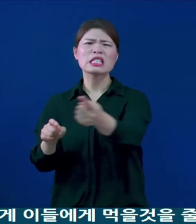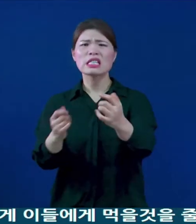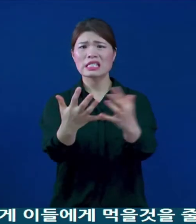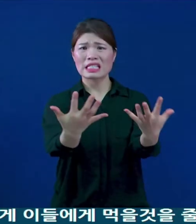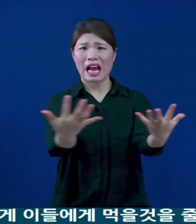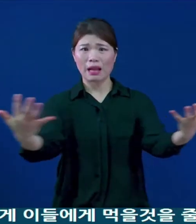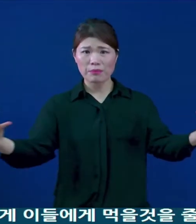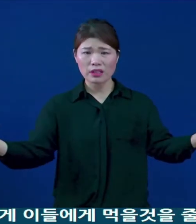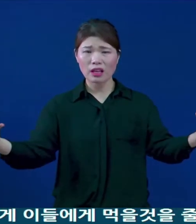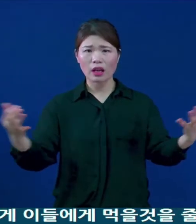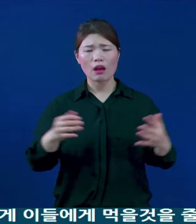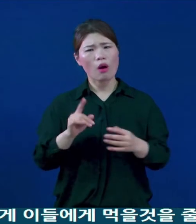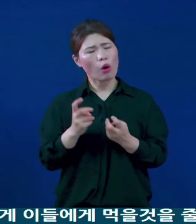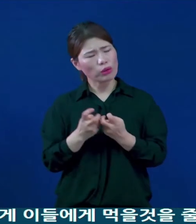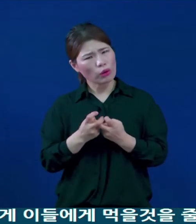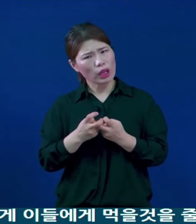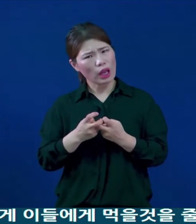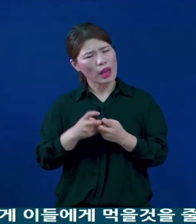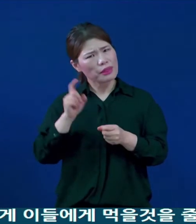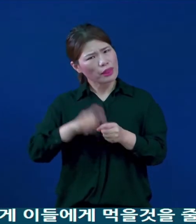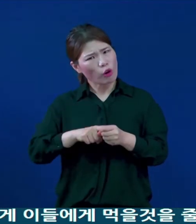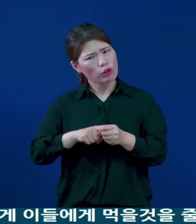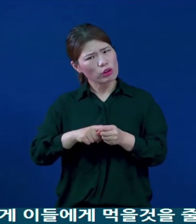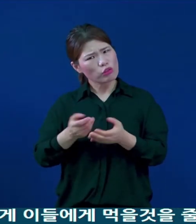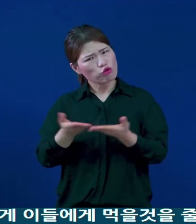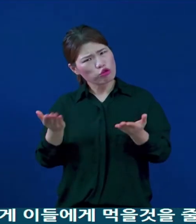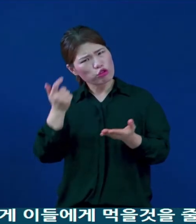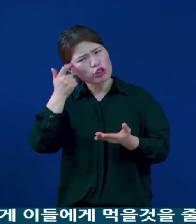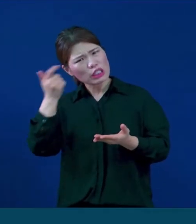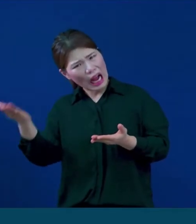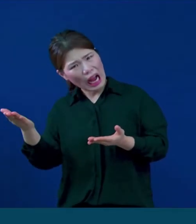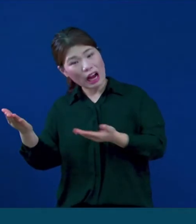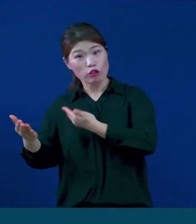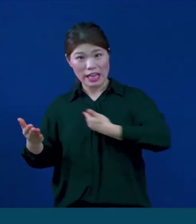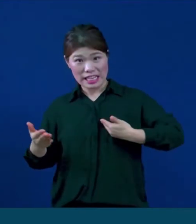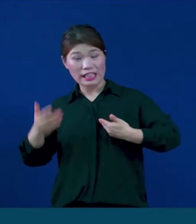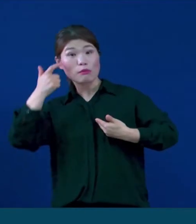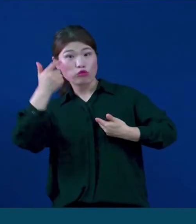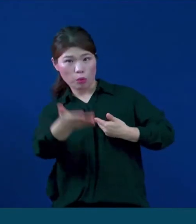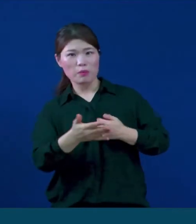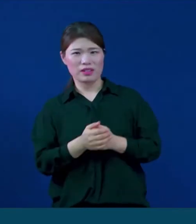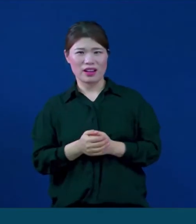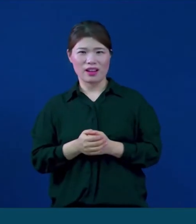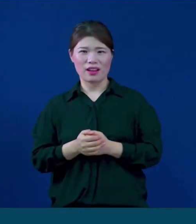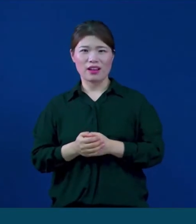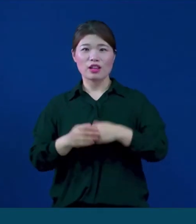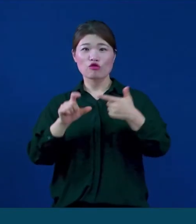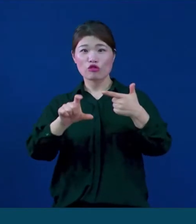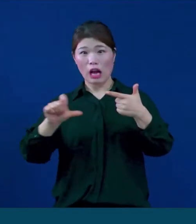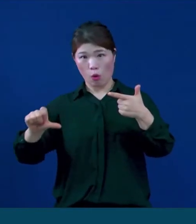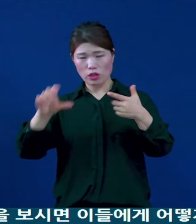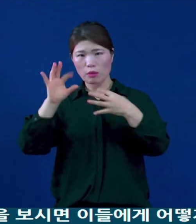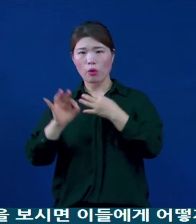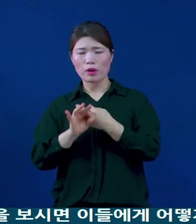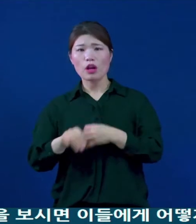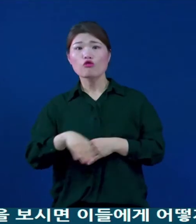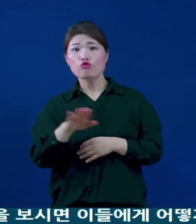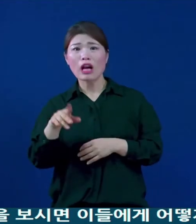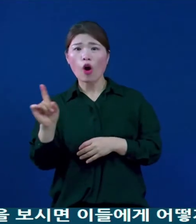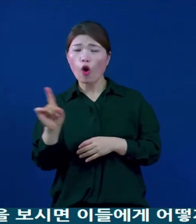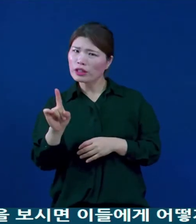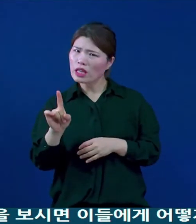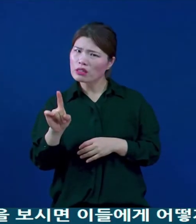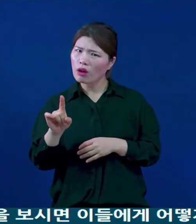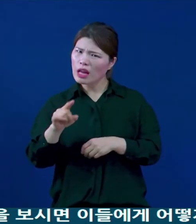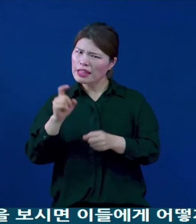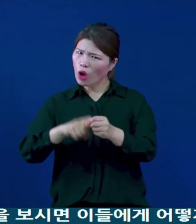떡을 줄까 예수님이 이제 제자들에게 물으시는 겁니다. 근데 특별히 5절 보시면 우리가 어디서 떡을 사서